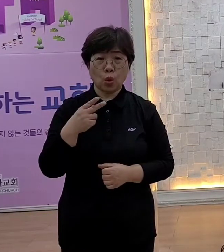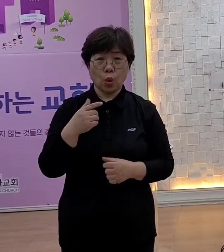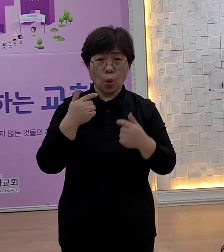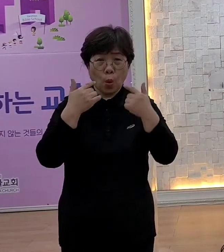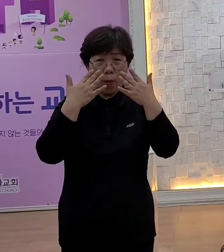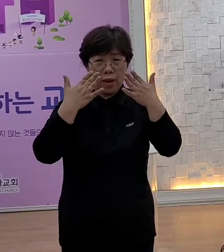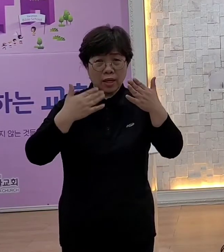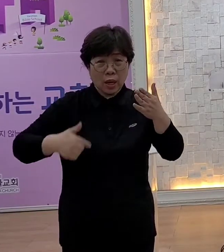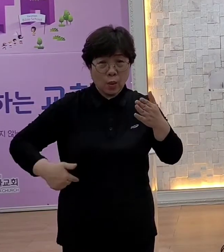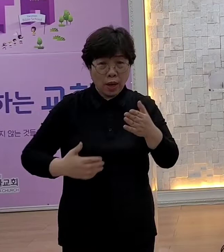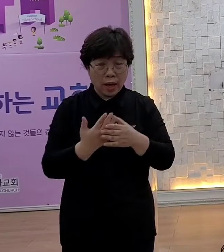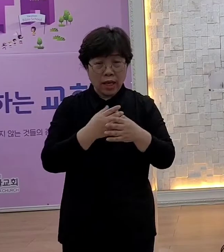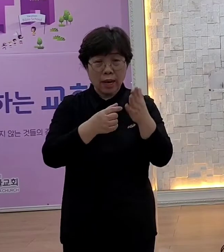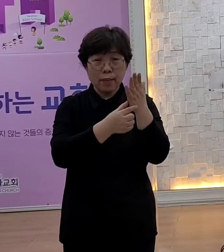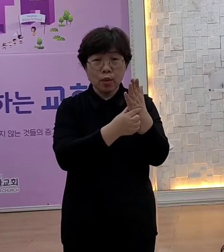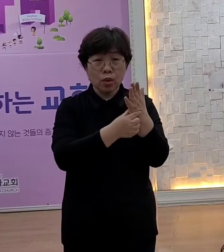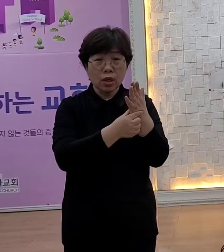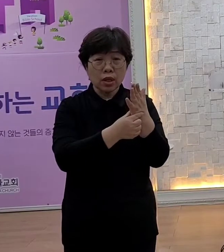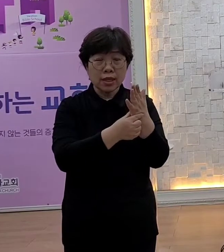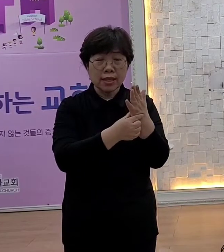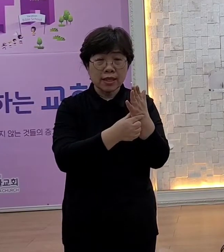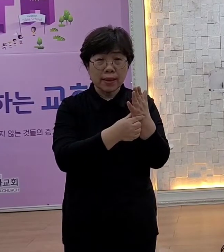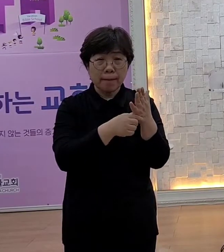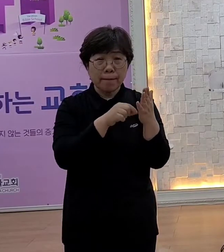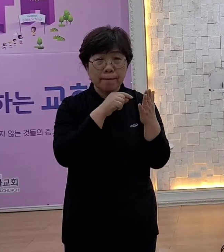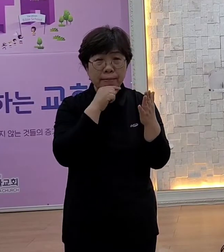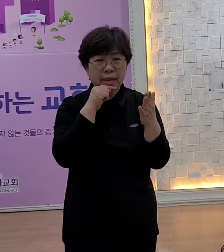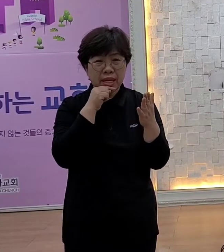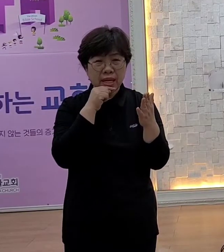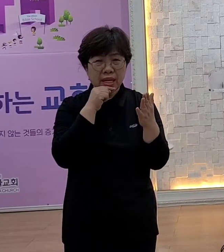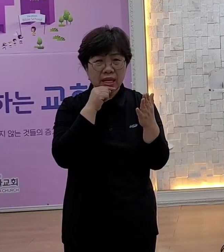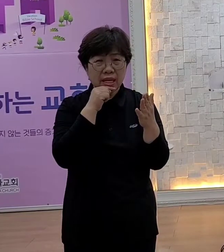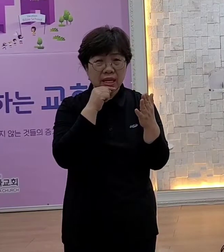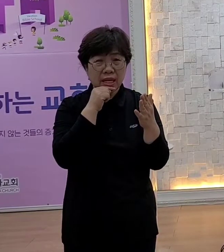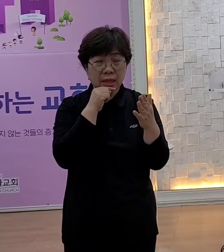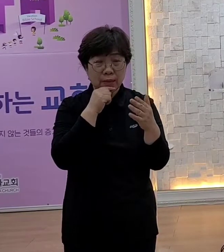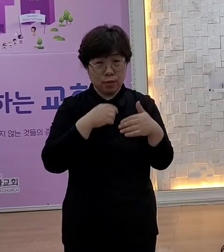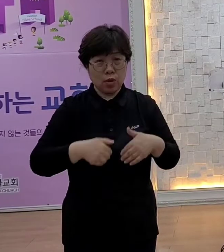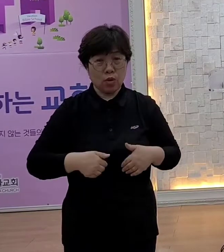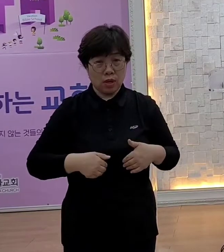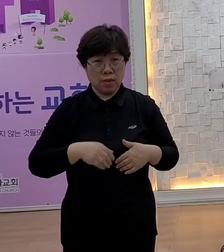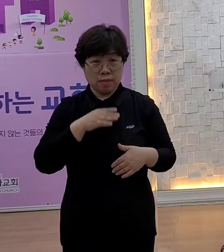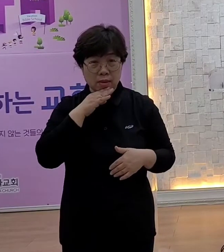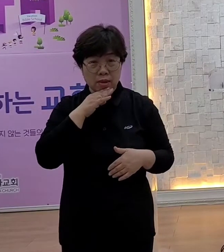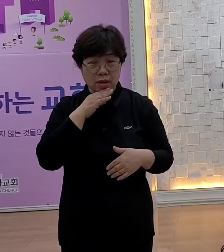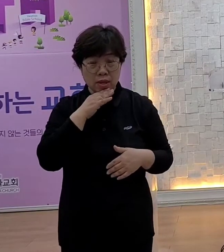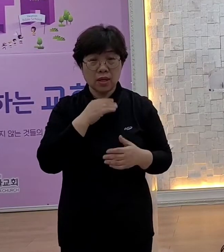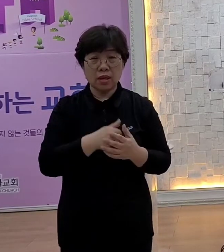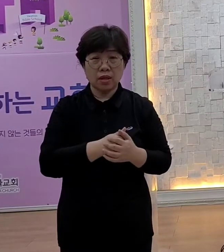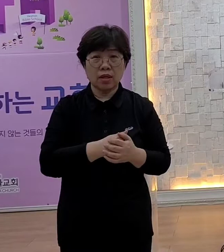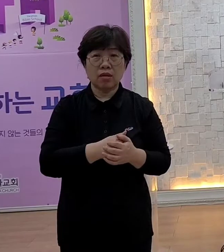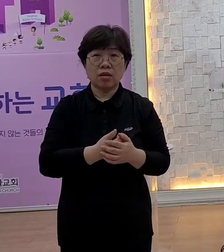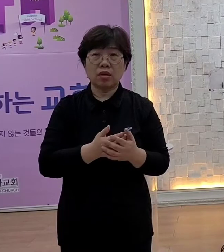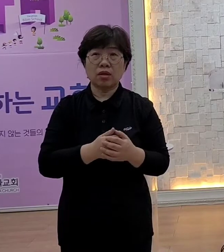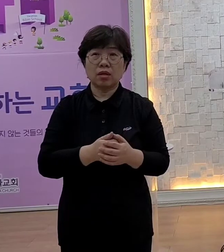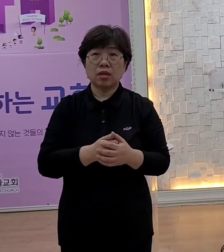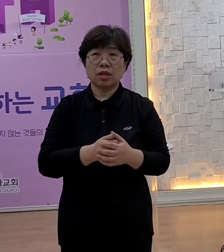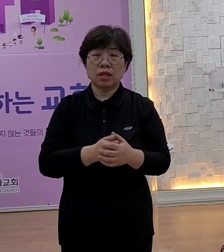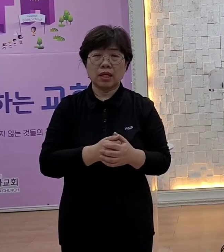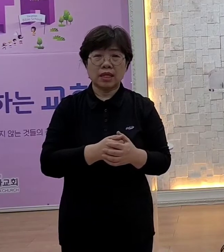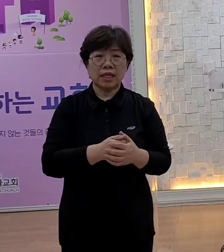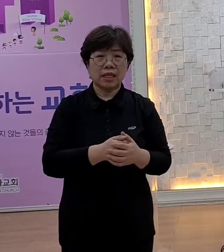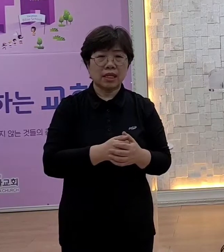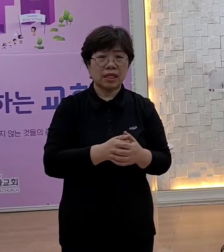구약에서 반드시 필요한 게 뭐냐면 할례의식. 이게 회개 구원받은 자의 표시.